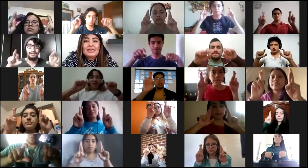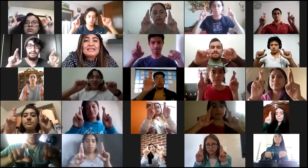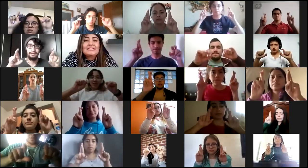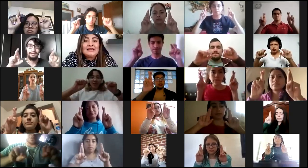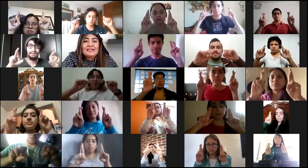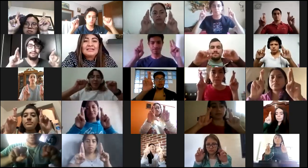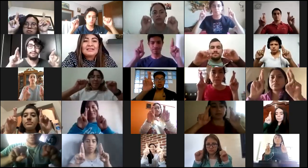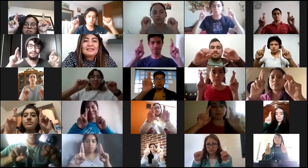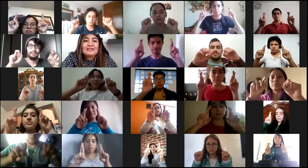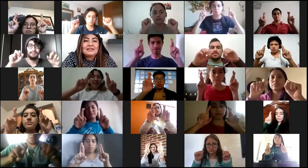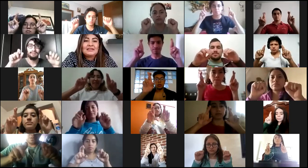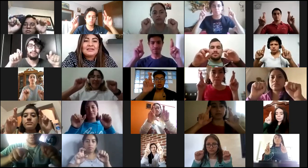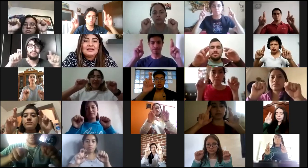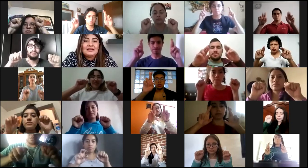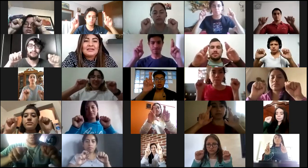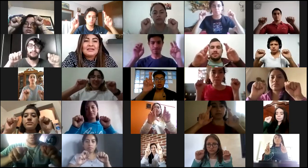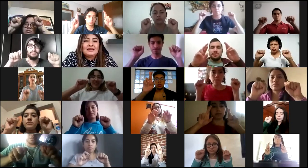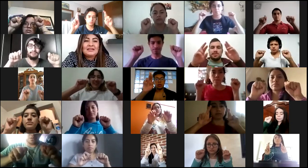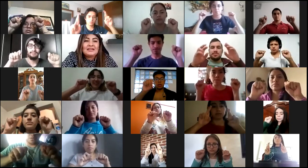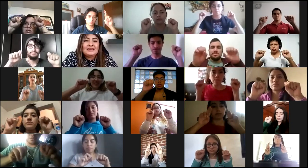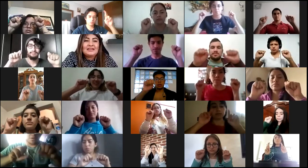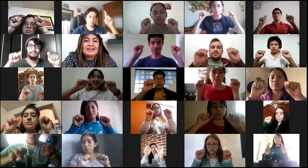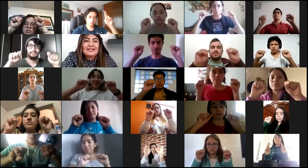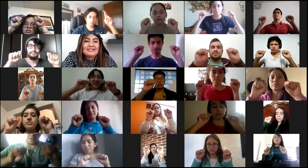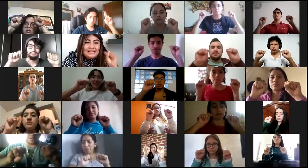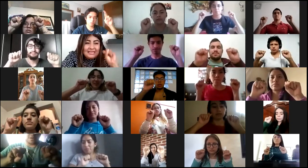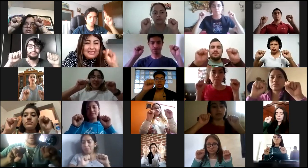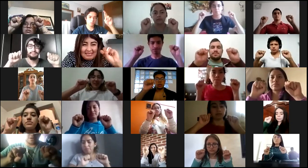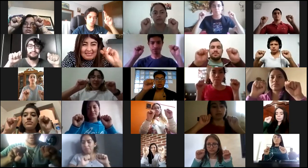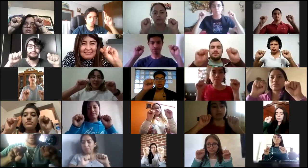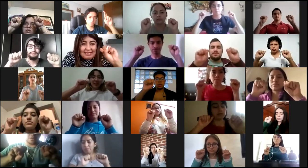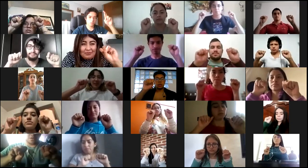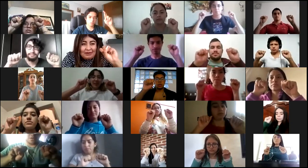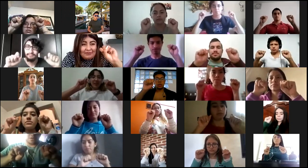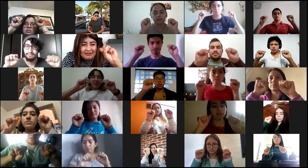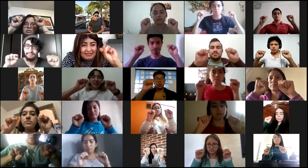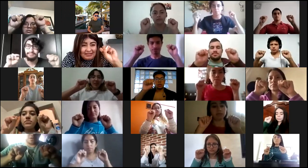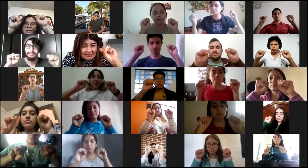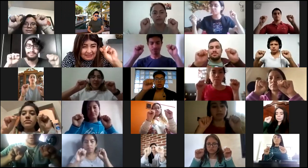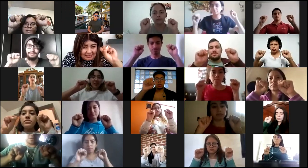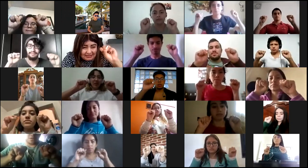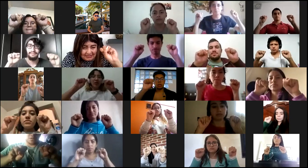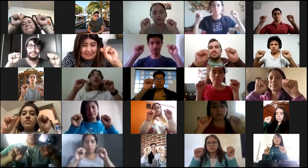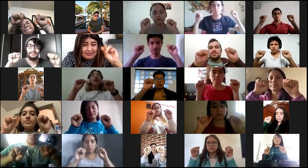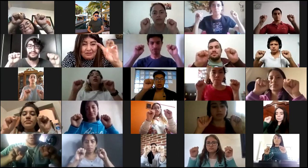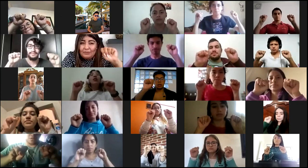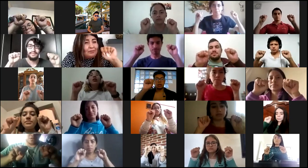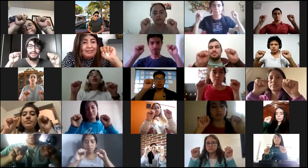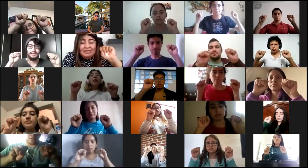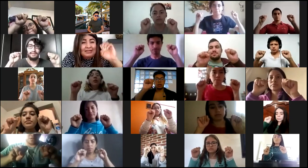S. S, el pulgar va enfrente. No me lo metan.